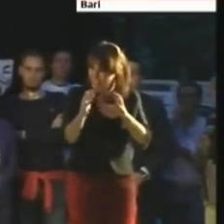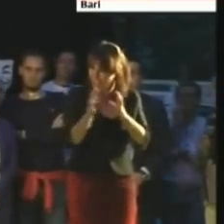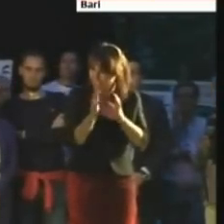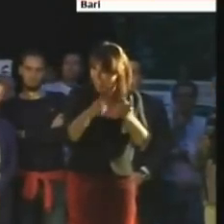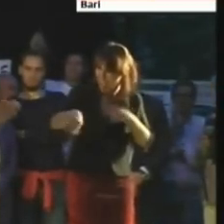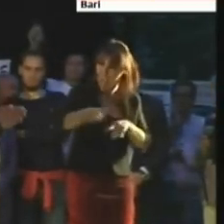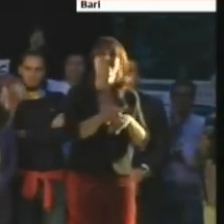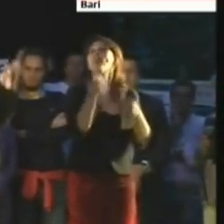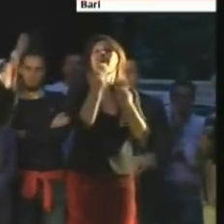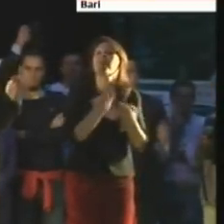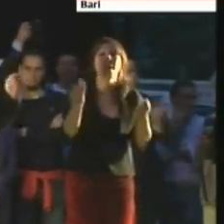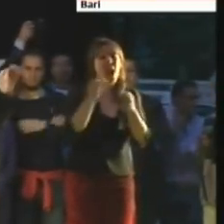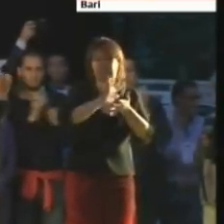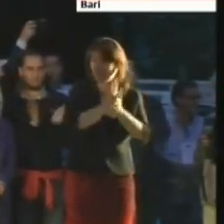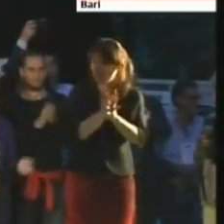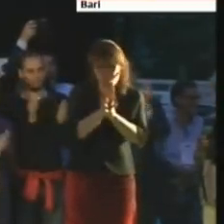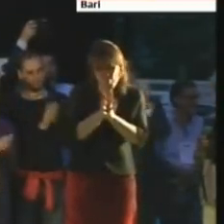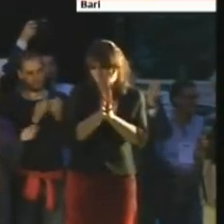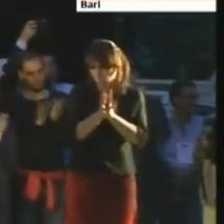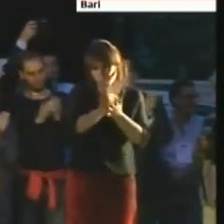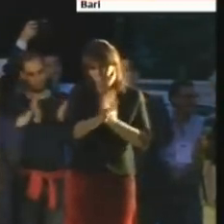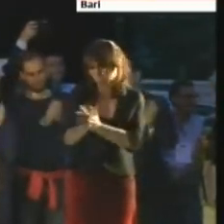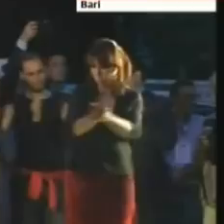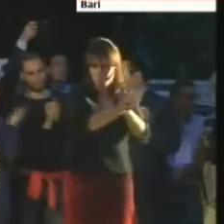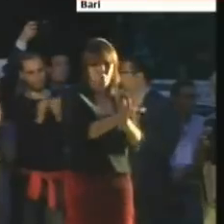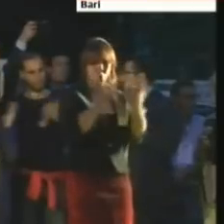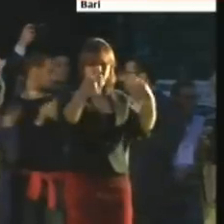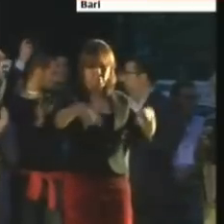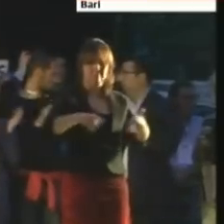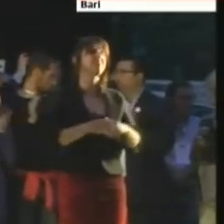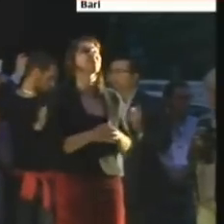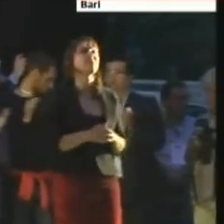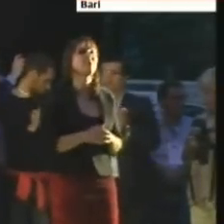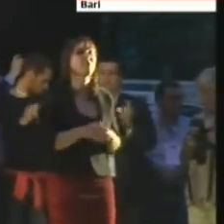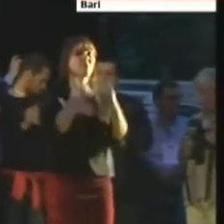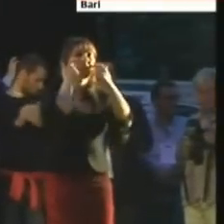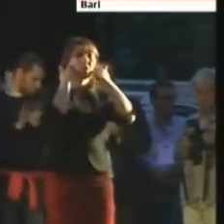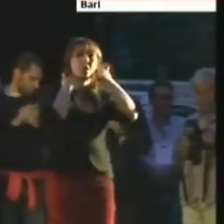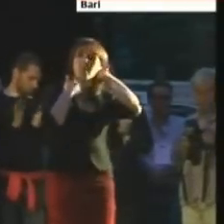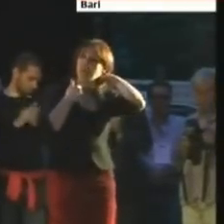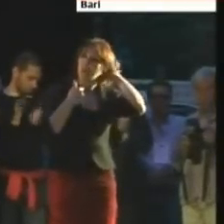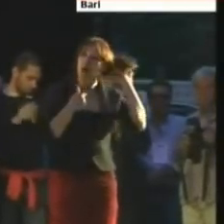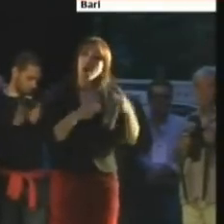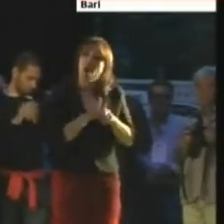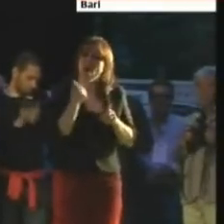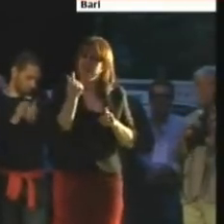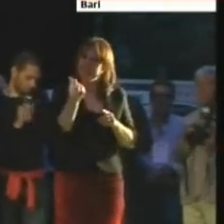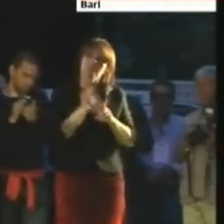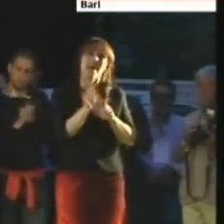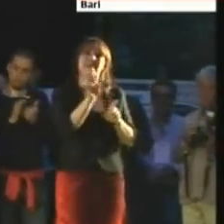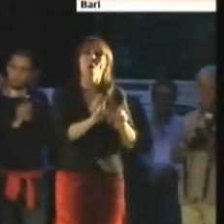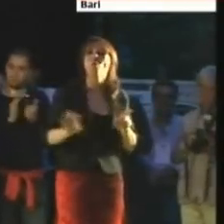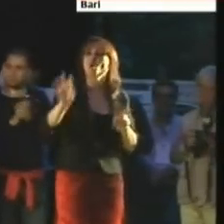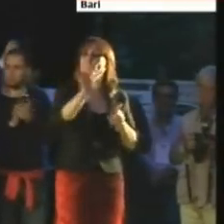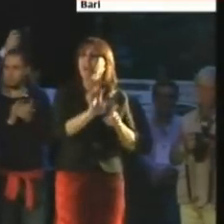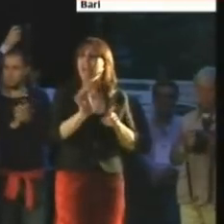che fa le cose per bene. E allora, basta. Allora, i finanziamenti europei adatti alle